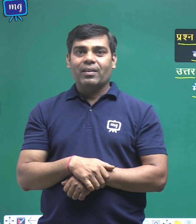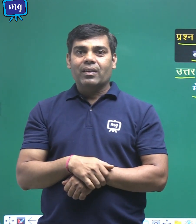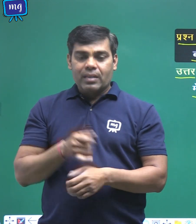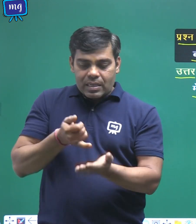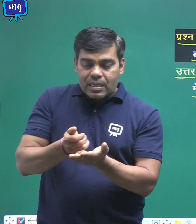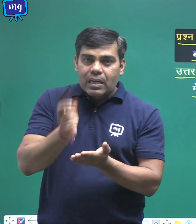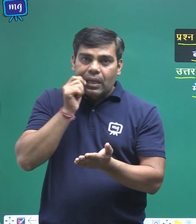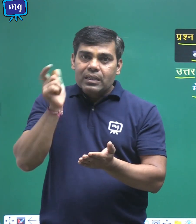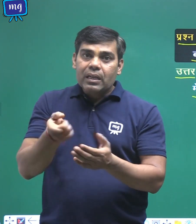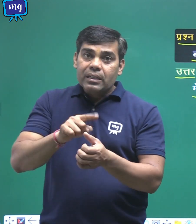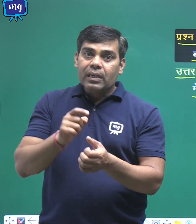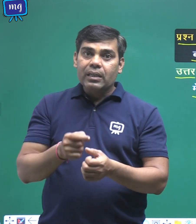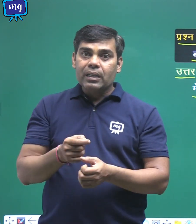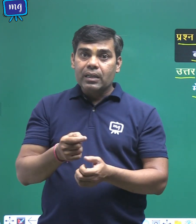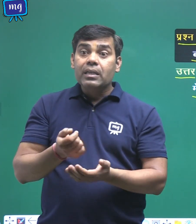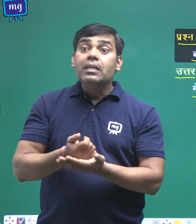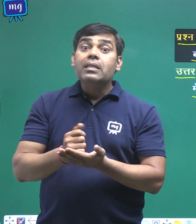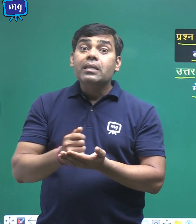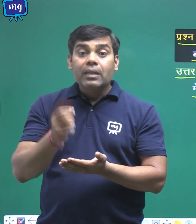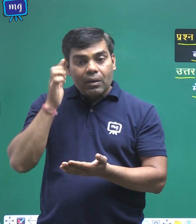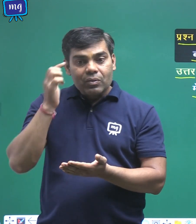ही सीखना चाहिए।